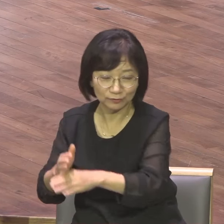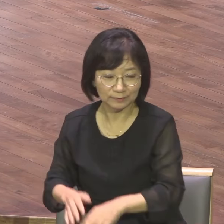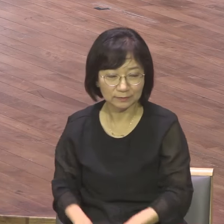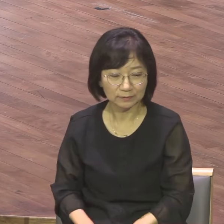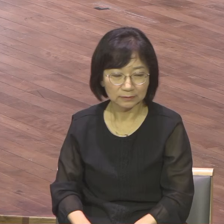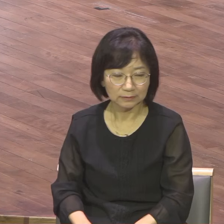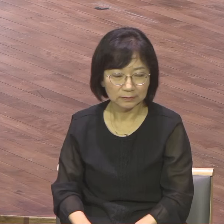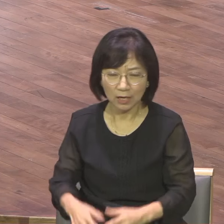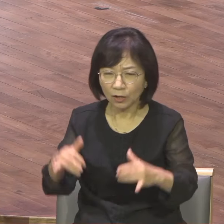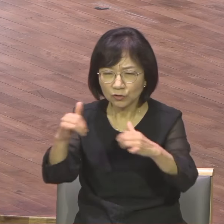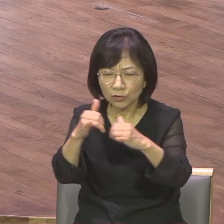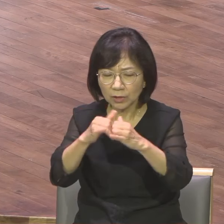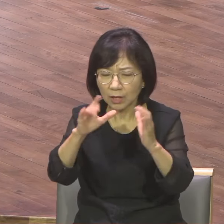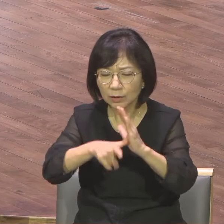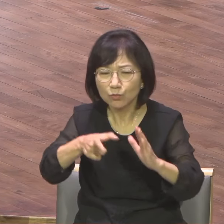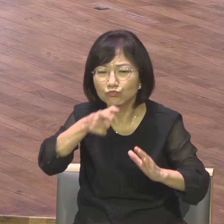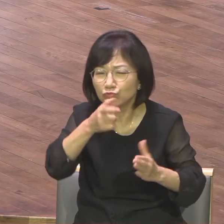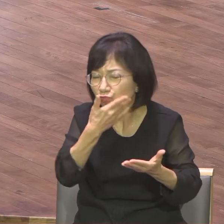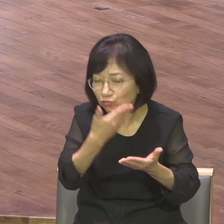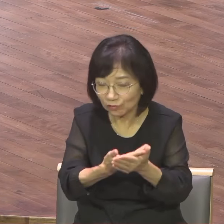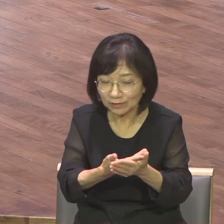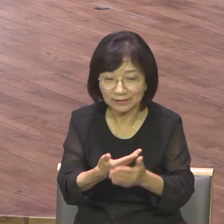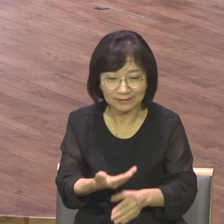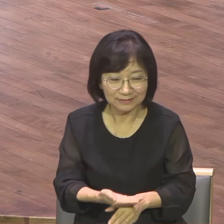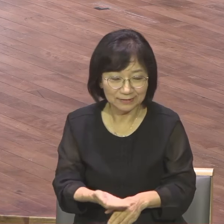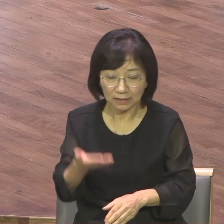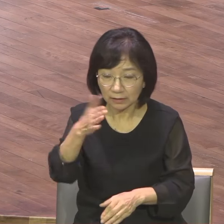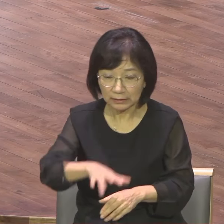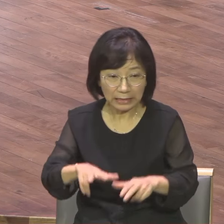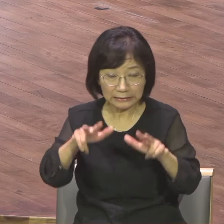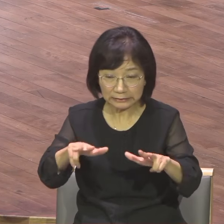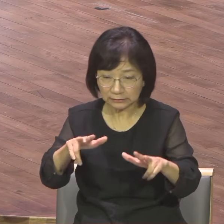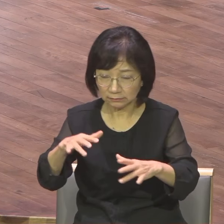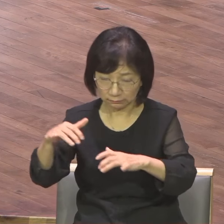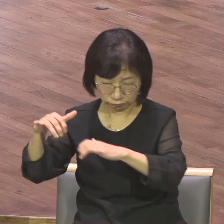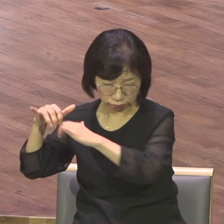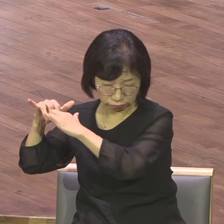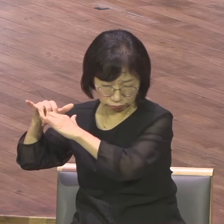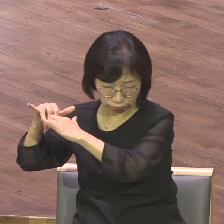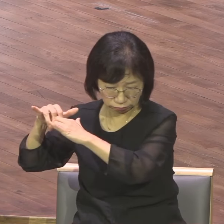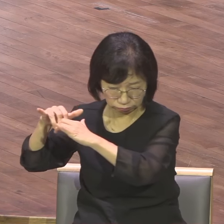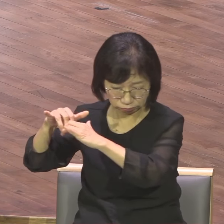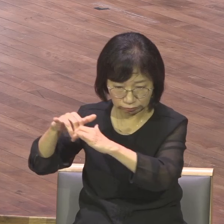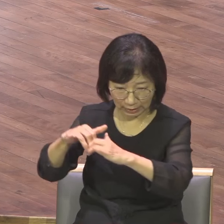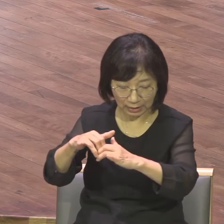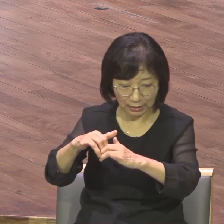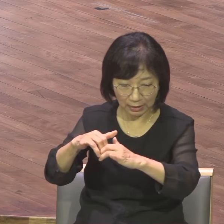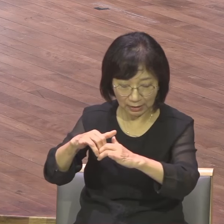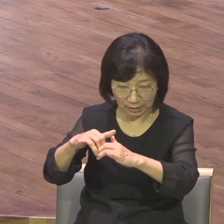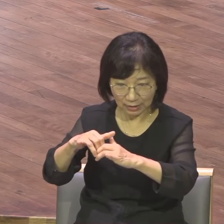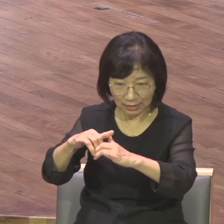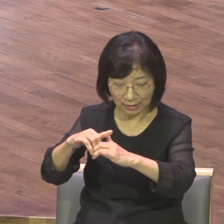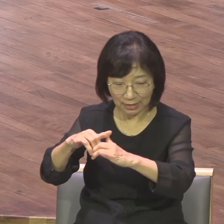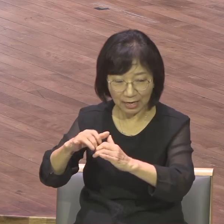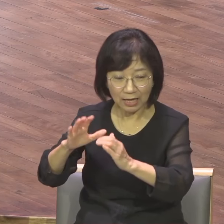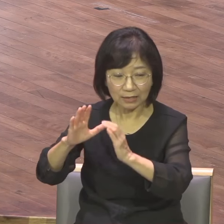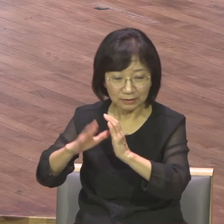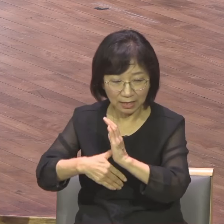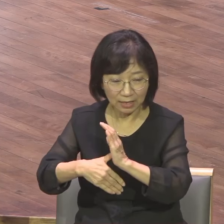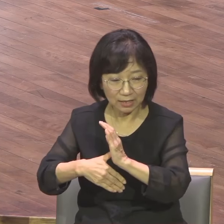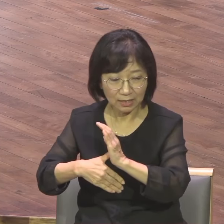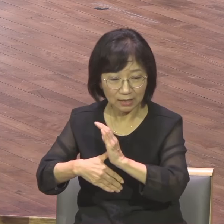이런 내용만 나와 있지 아스 왕이 지금 저기 쳐들어오는데 하나님 앞에